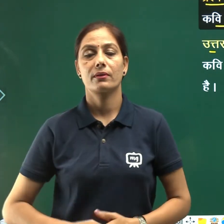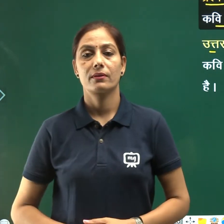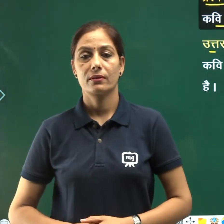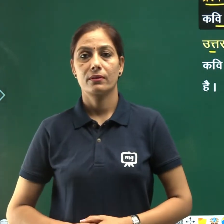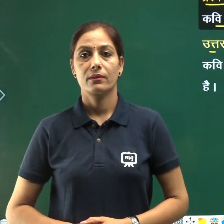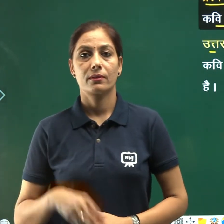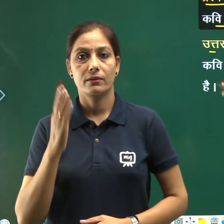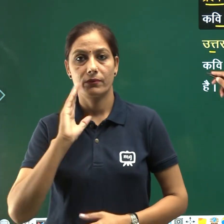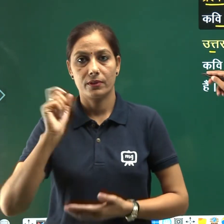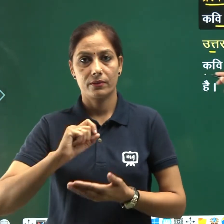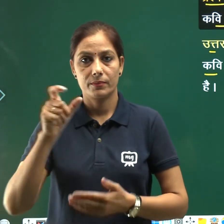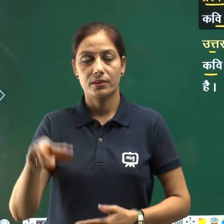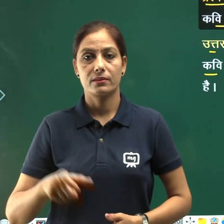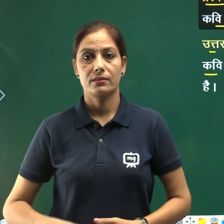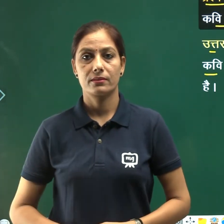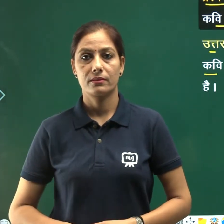कवि